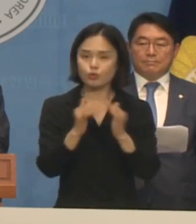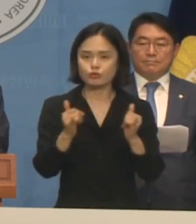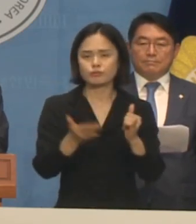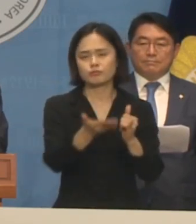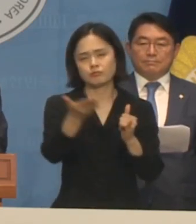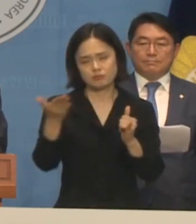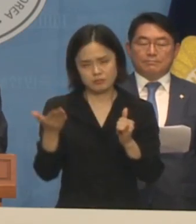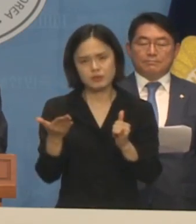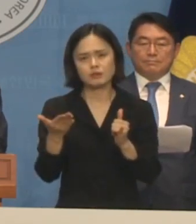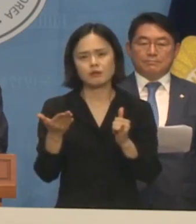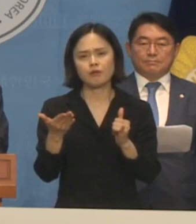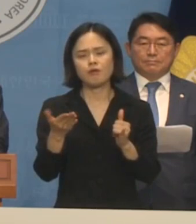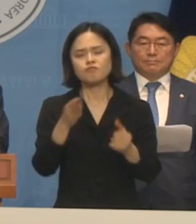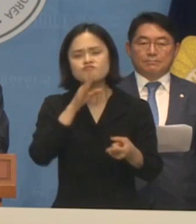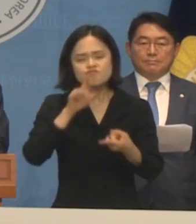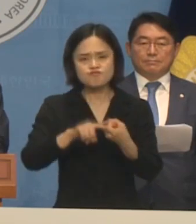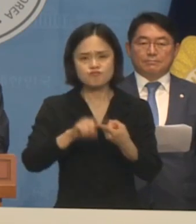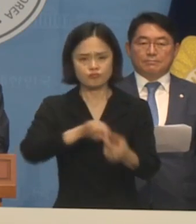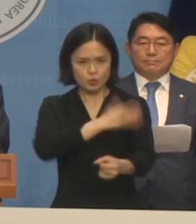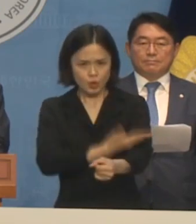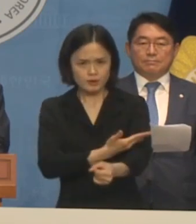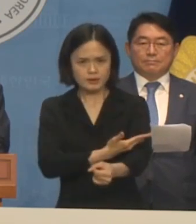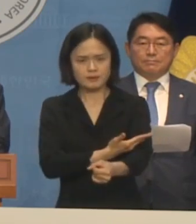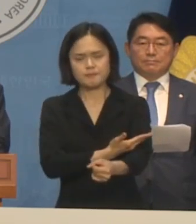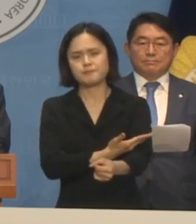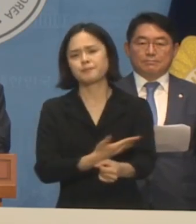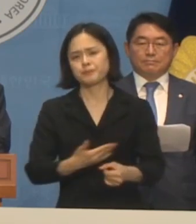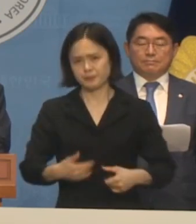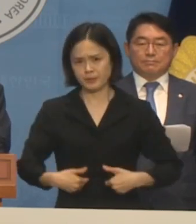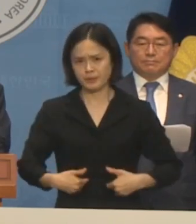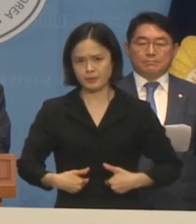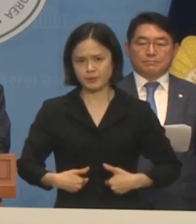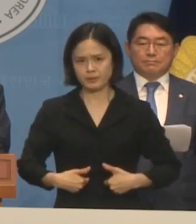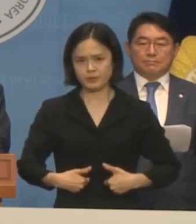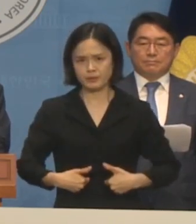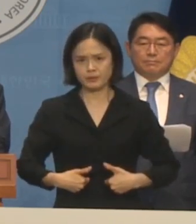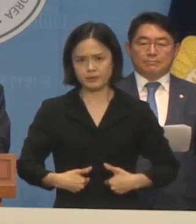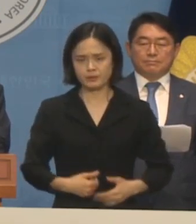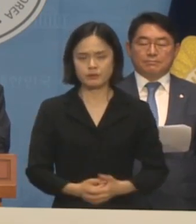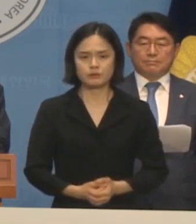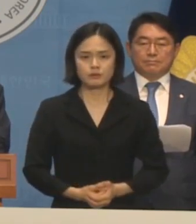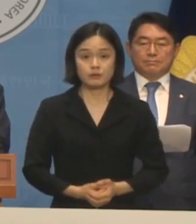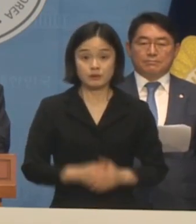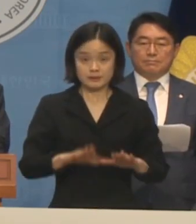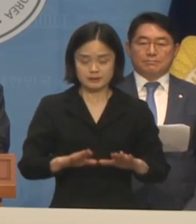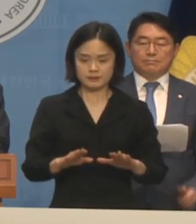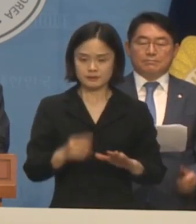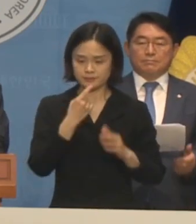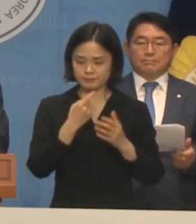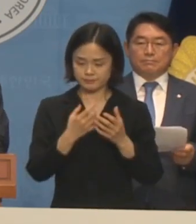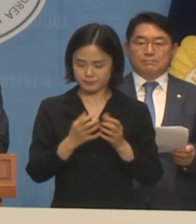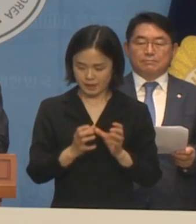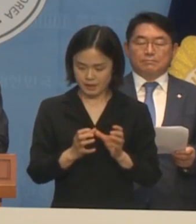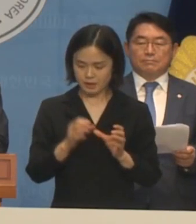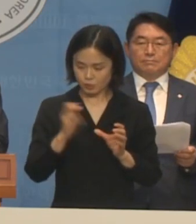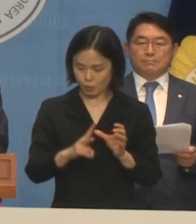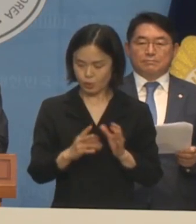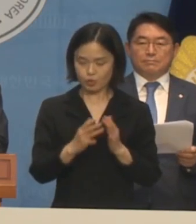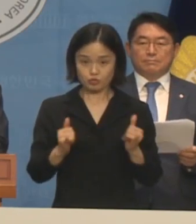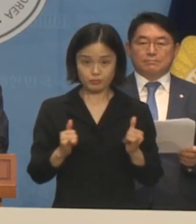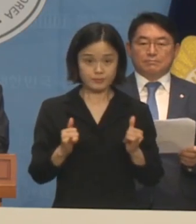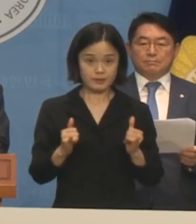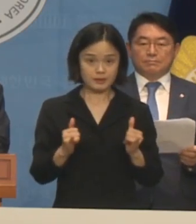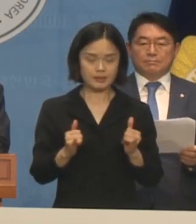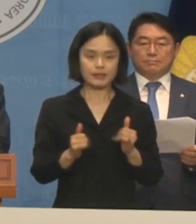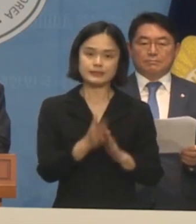마땅한 권리입니다. 이에 우리 민주당 복지위원들과 5개 단체는 누구도 차별 없이